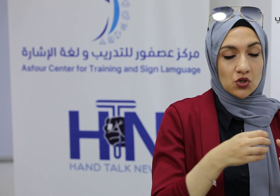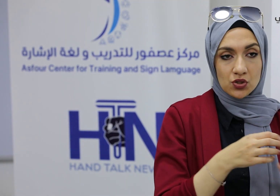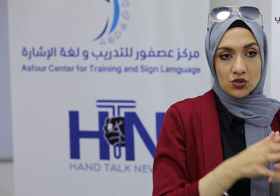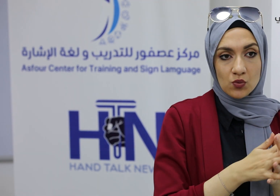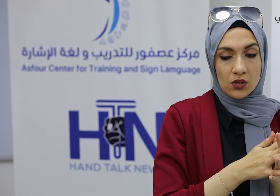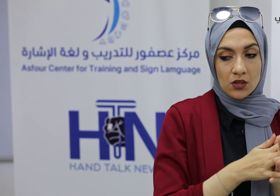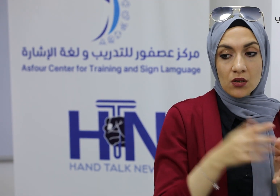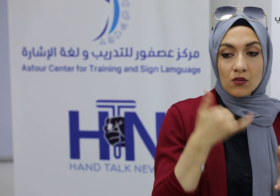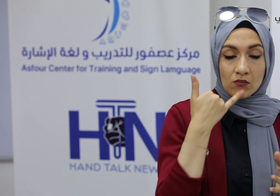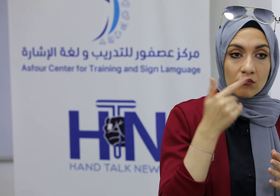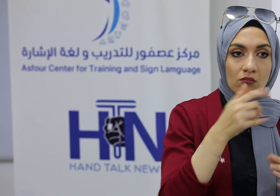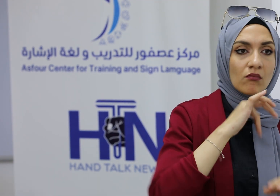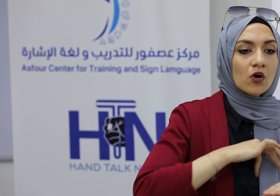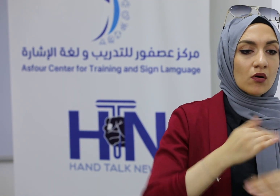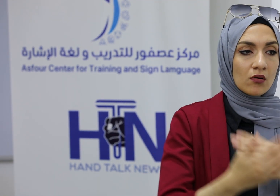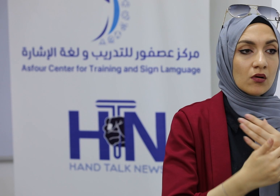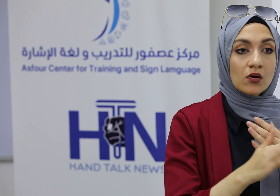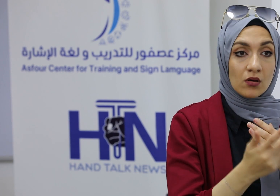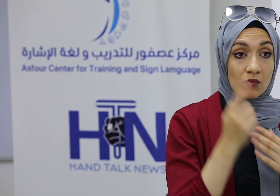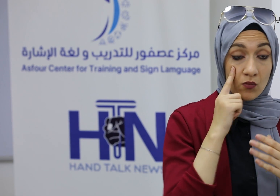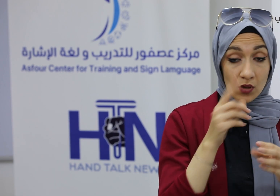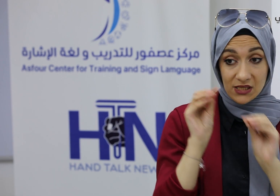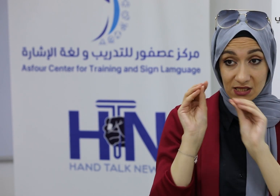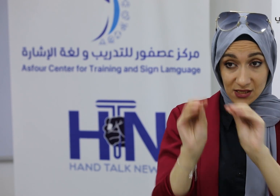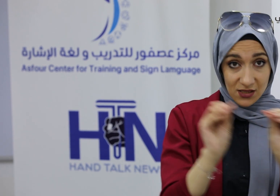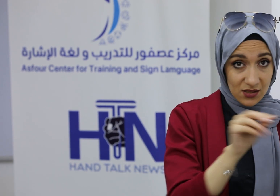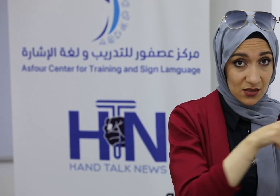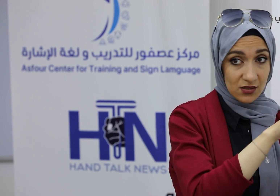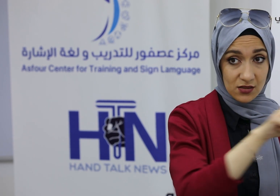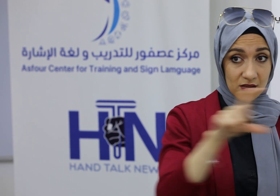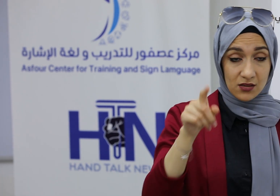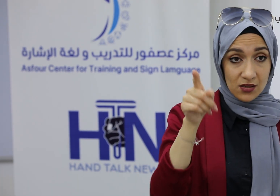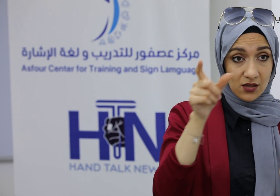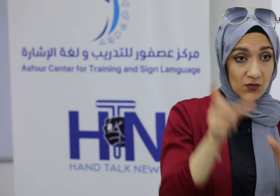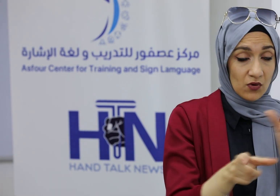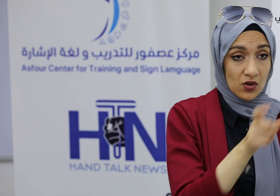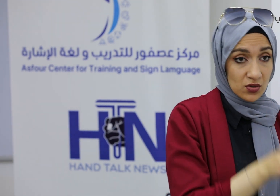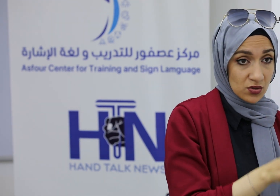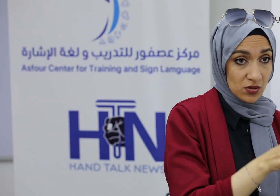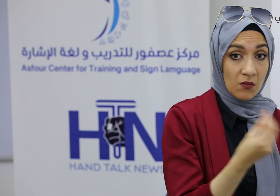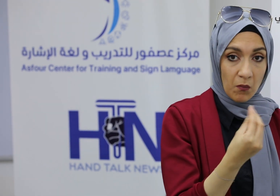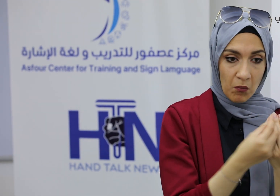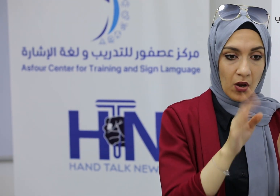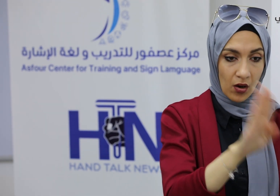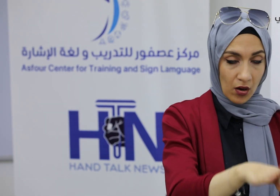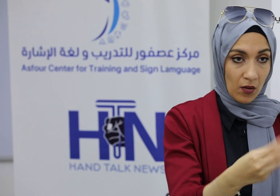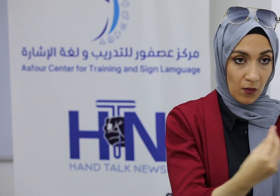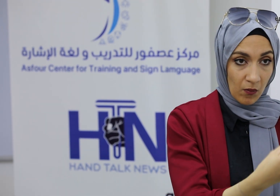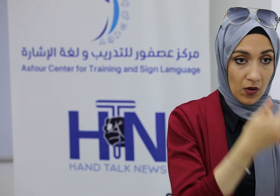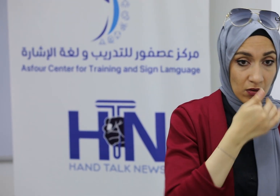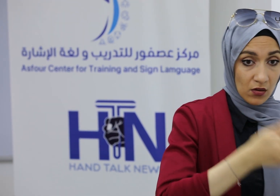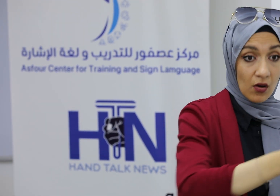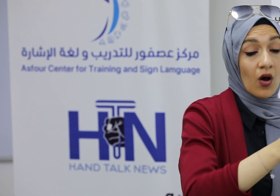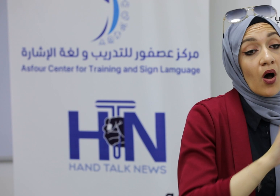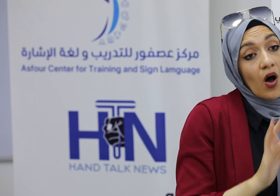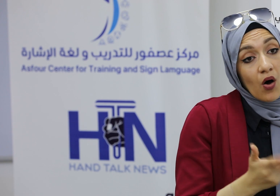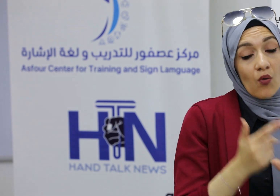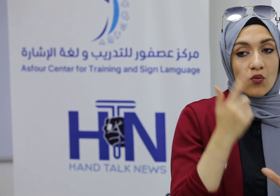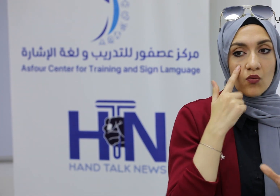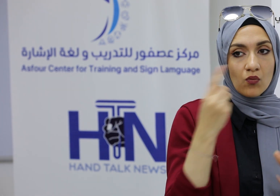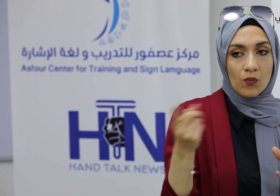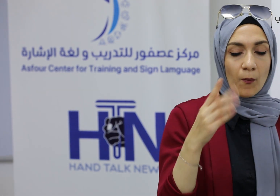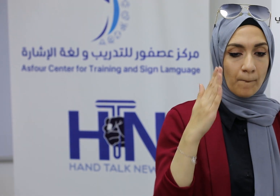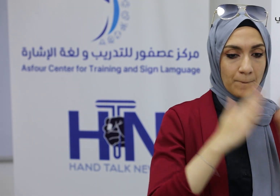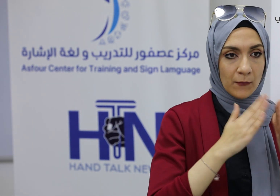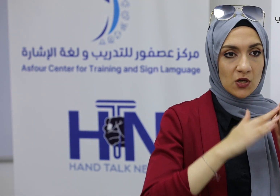حاجتهم، إما بدم تدريب أحد كوادرهم يكون عنده دائم، أو بصير تزويده عن طريق المركز، بنحكي مع المركز إنه هذا